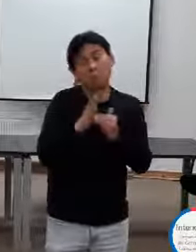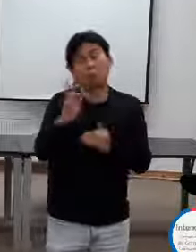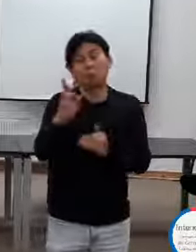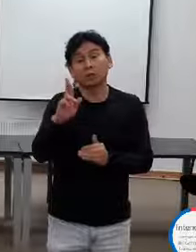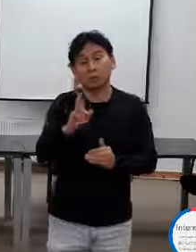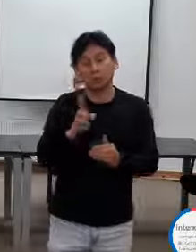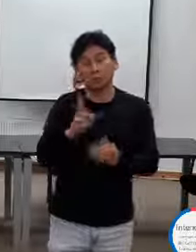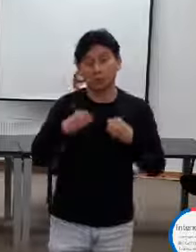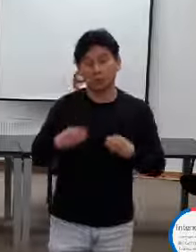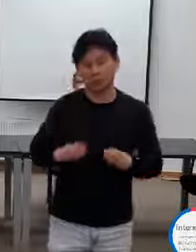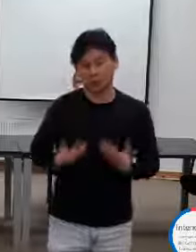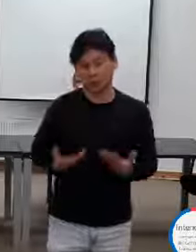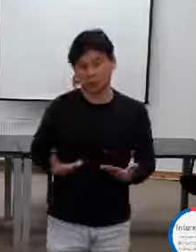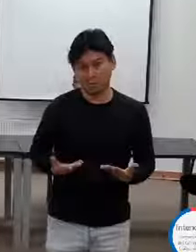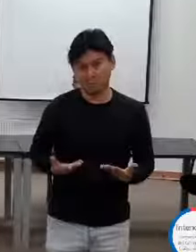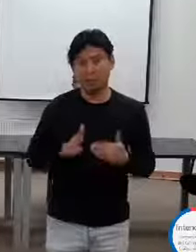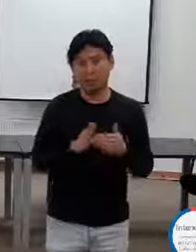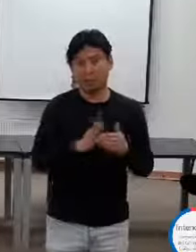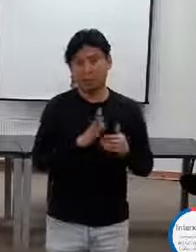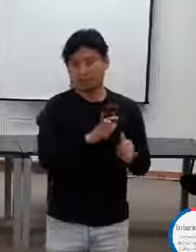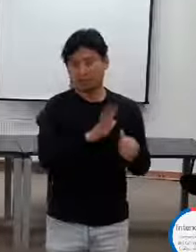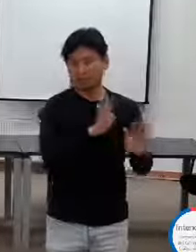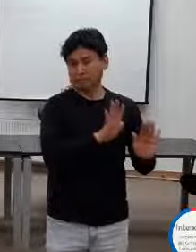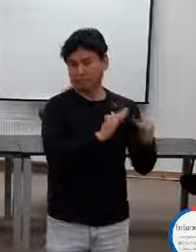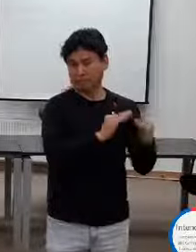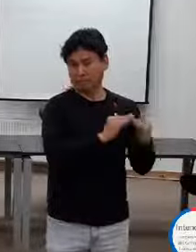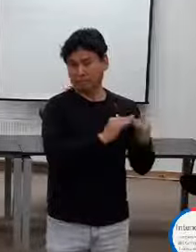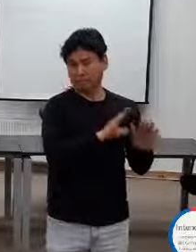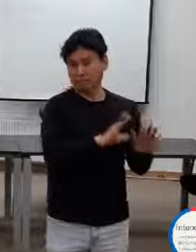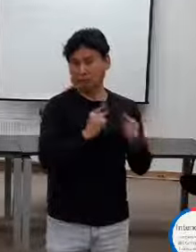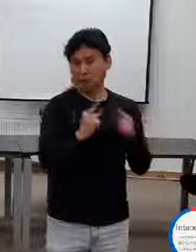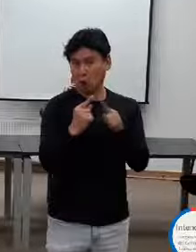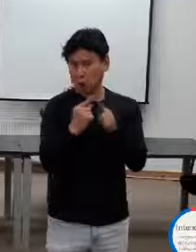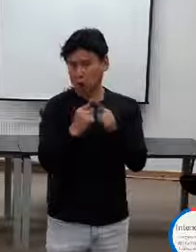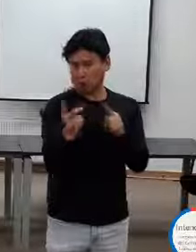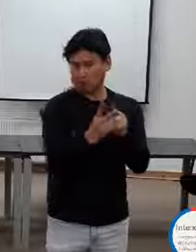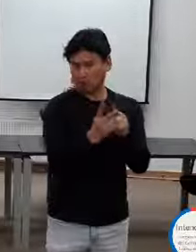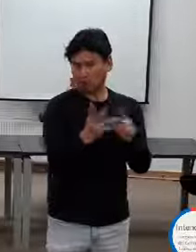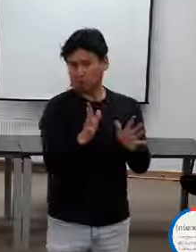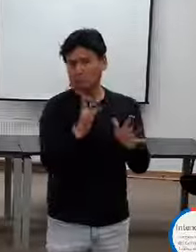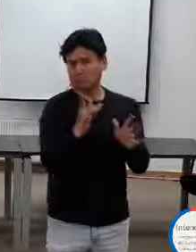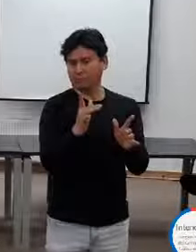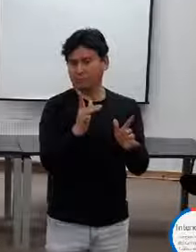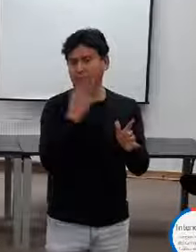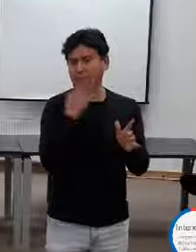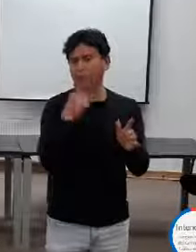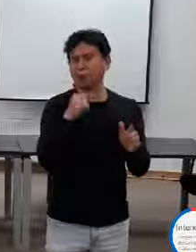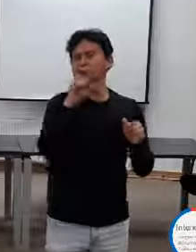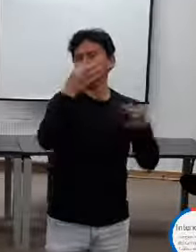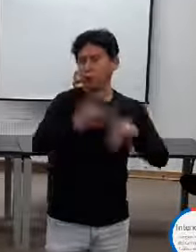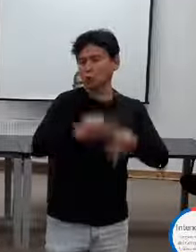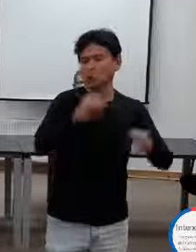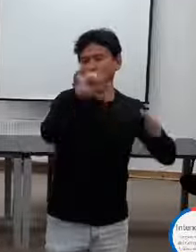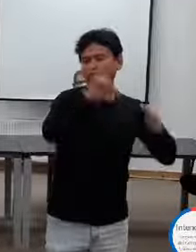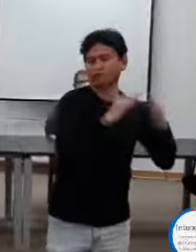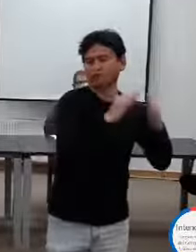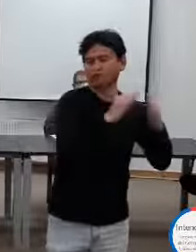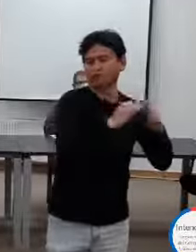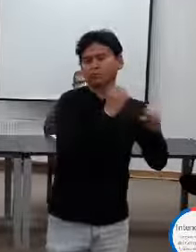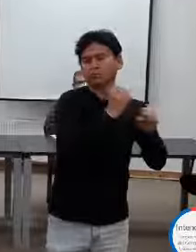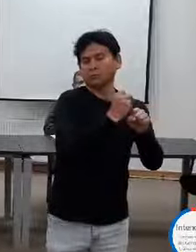resultados de la otra persona que tuvo contacto con un positivo. Y él, como tuvo contacto con esta persona, por medidas preventivas, sabiendo que